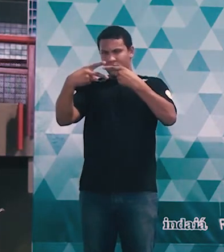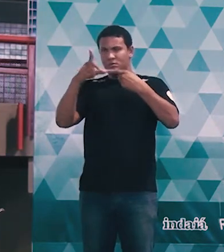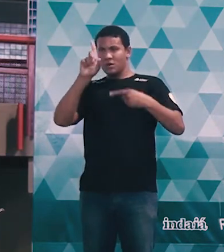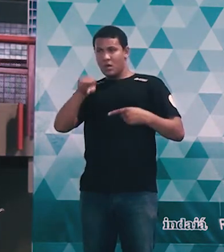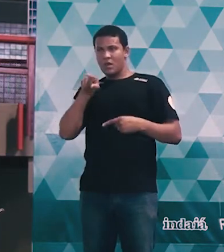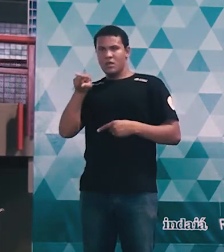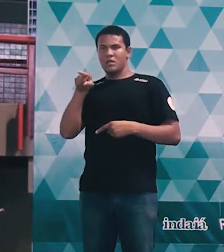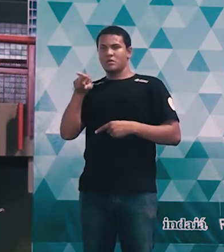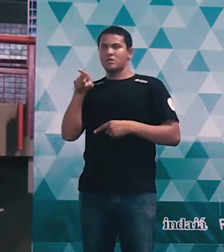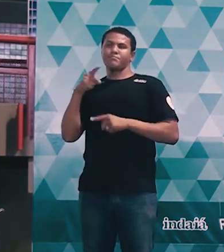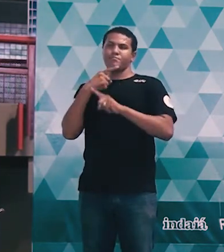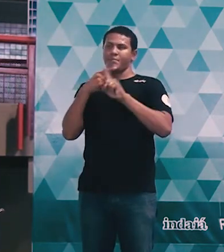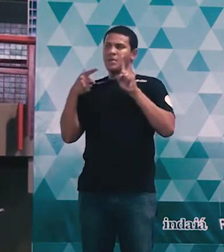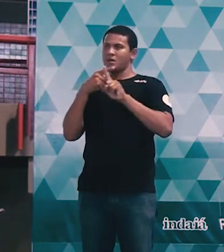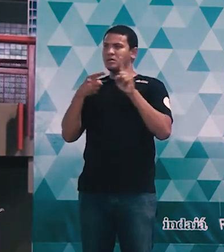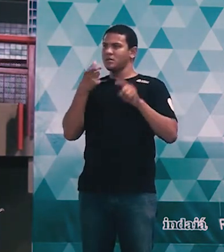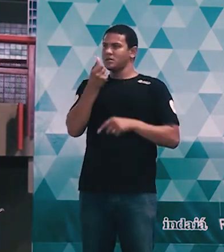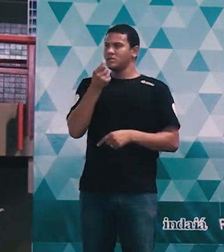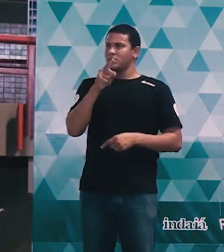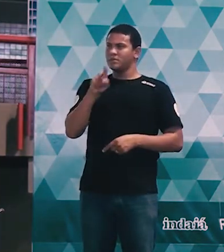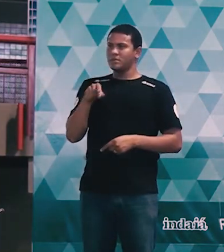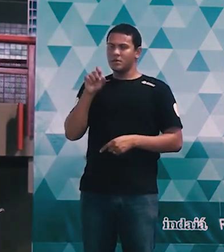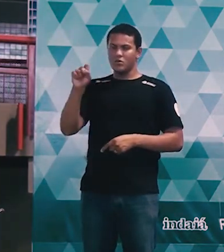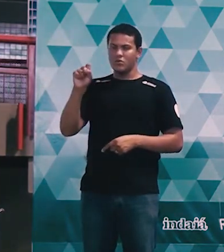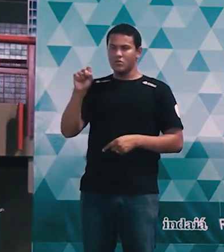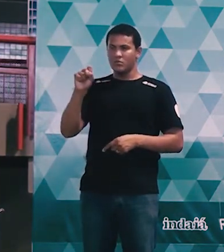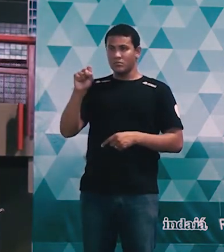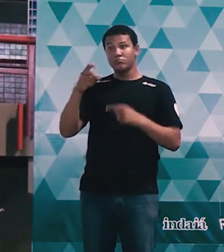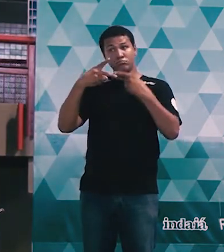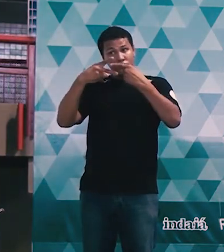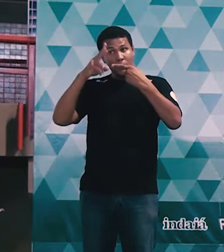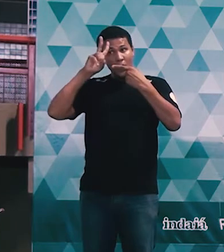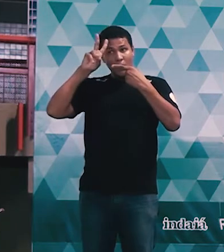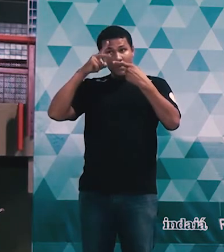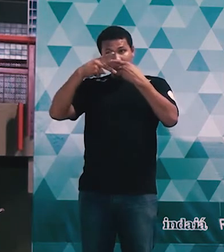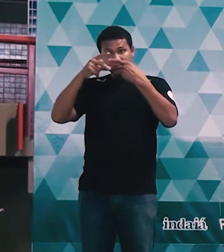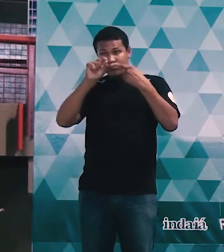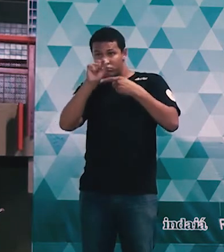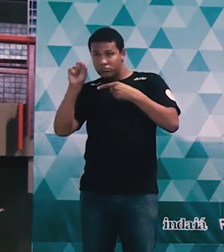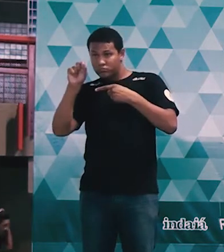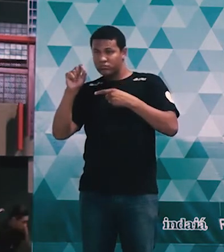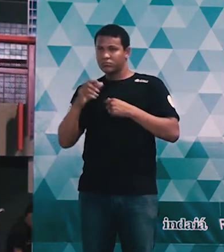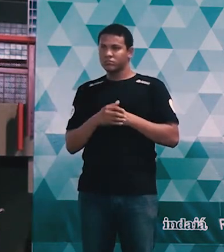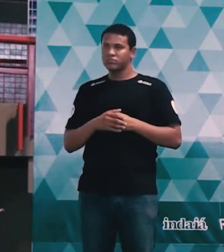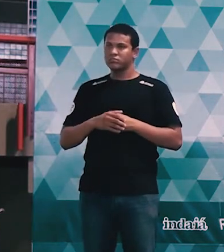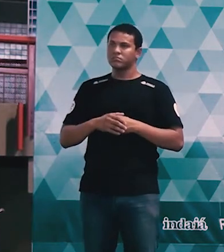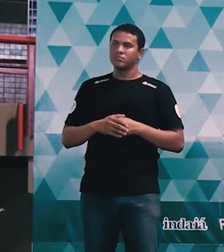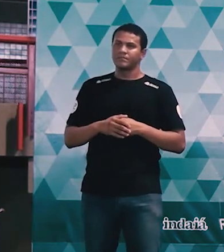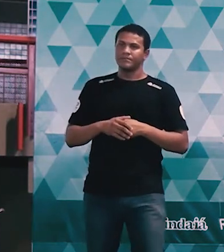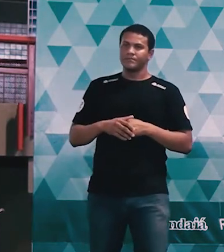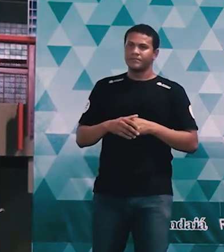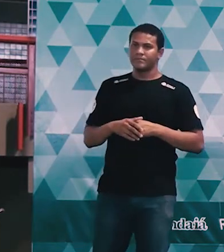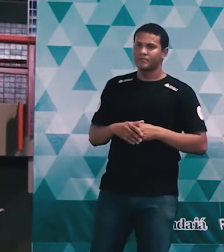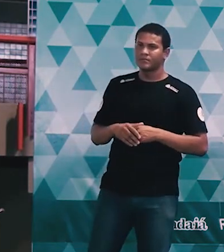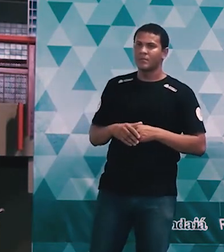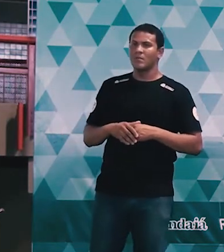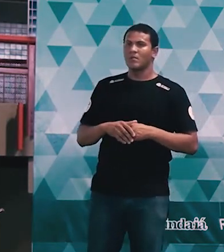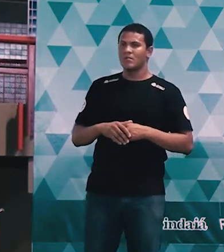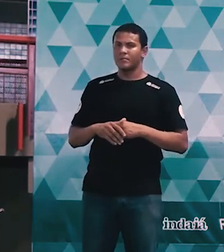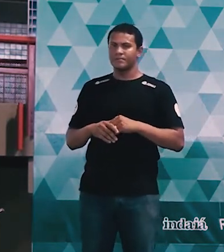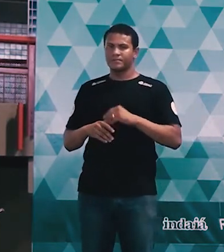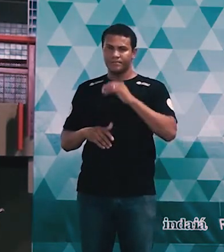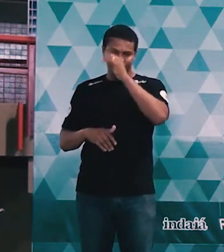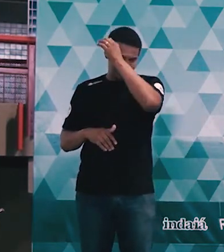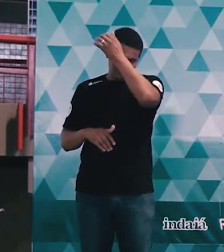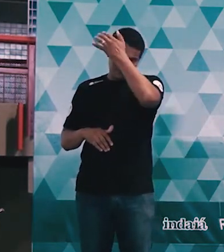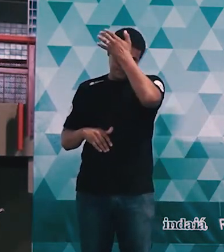média é 6,8. Não esquece de puxar essa setinha, tá? Que aí a gente ganha tempo. Puxa a setinha para o reagente 3 e diz